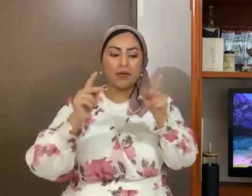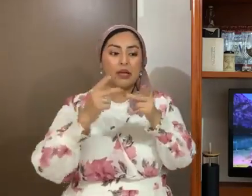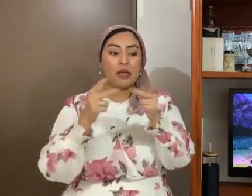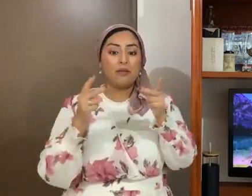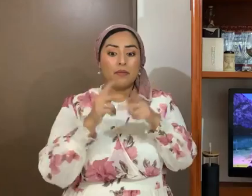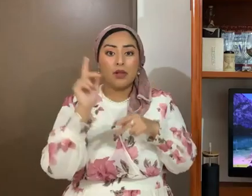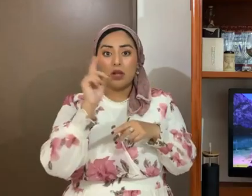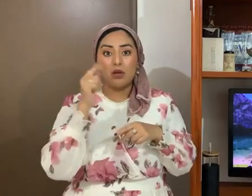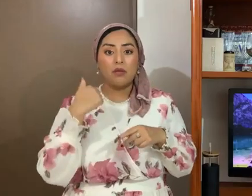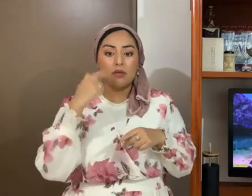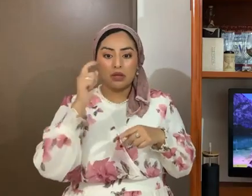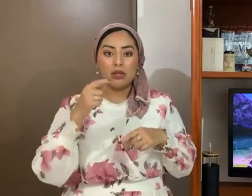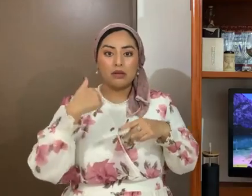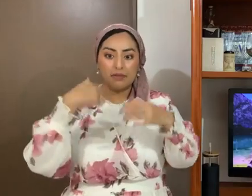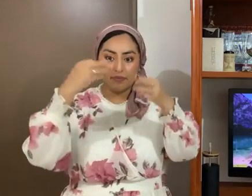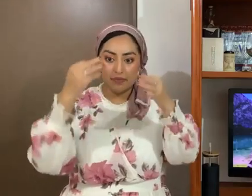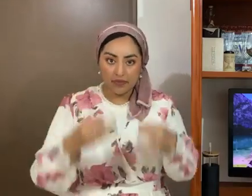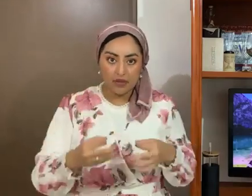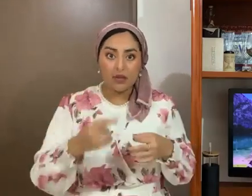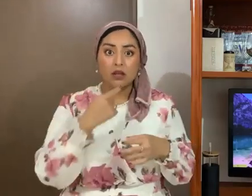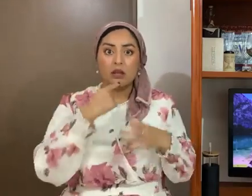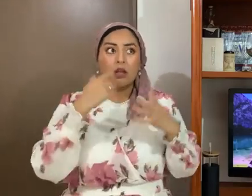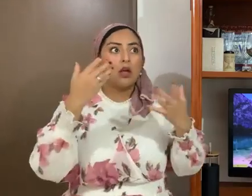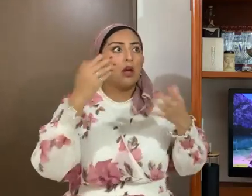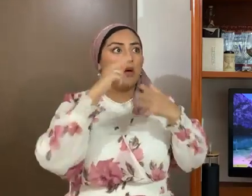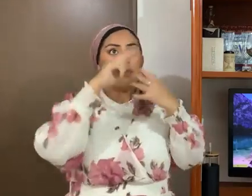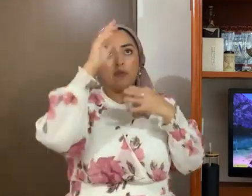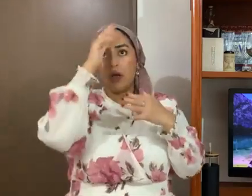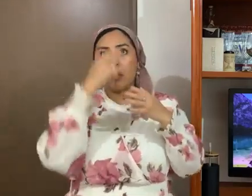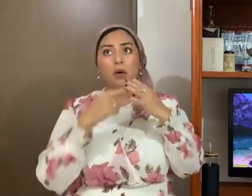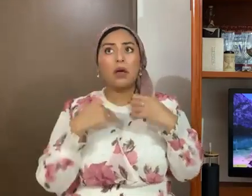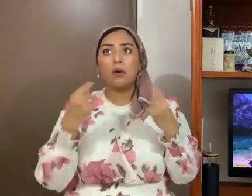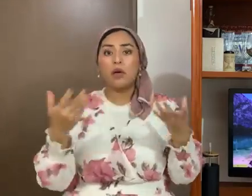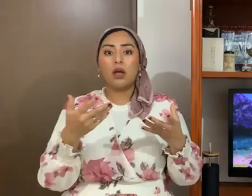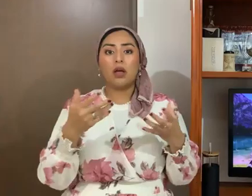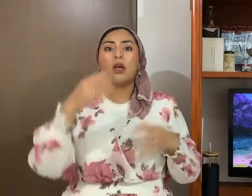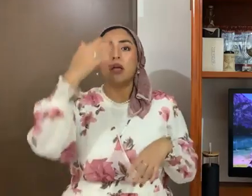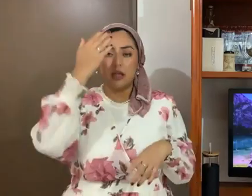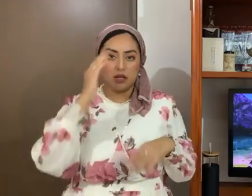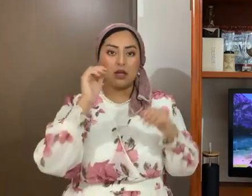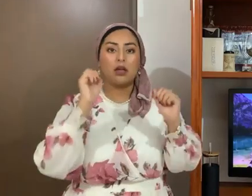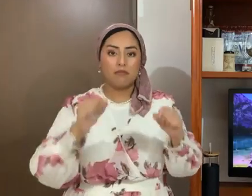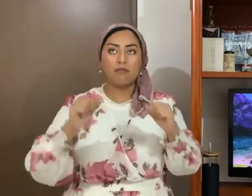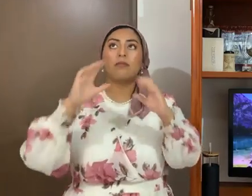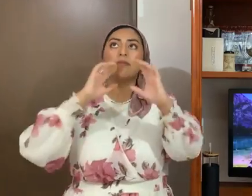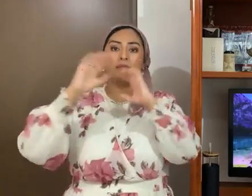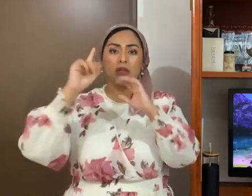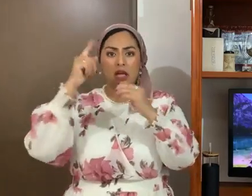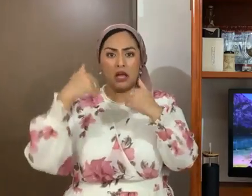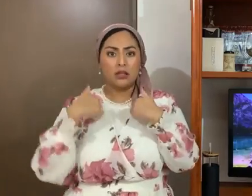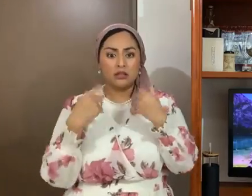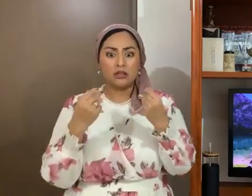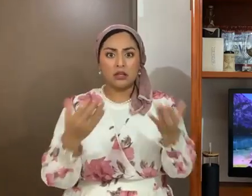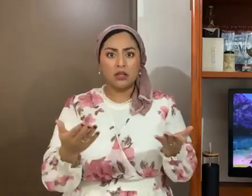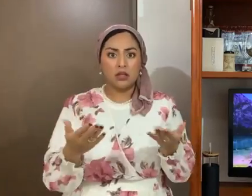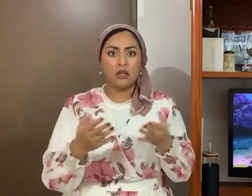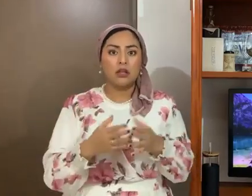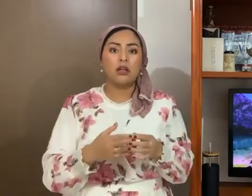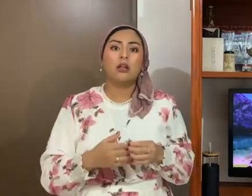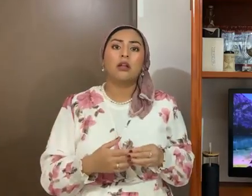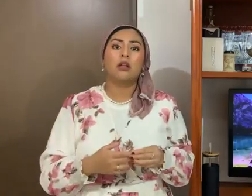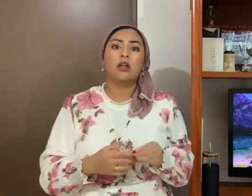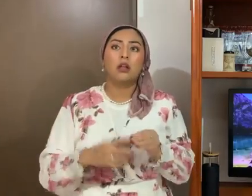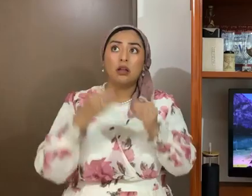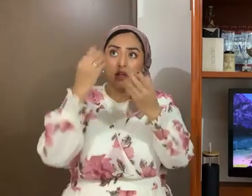donde debemos tomar una decisión y decir, Padre, ¿qué hago? ¿Cómo lo resuelvo? Sí, el Eterno nos puede hablar y lo ha hecho en ese momento